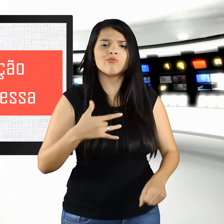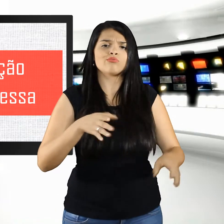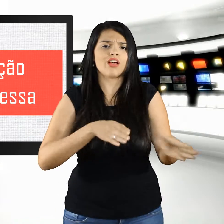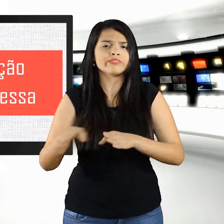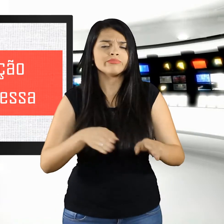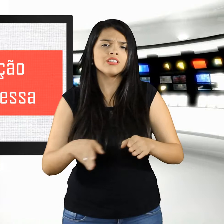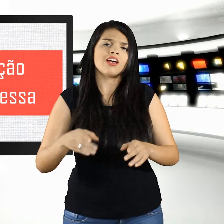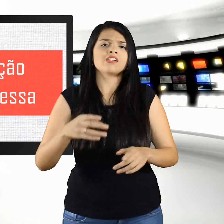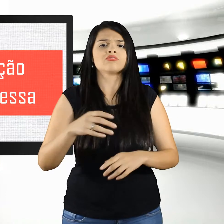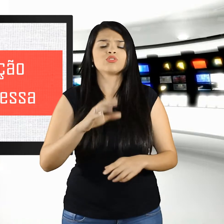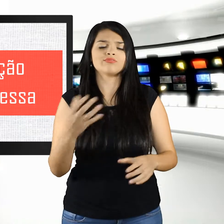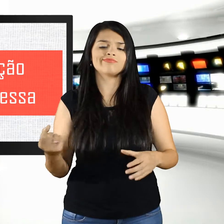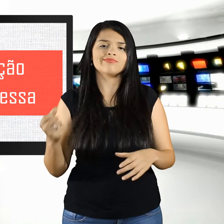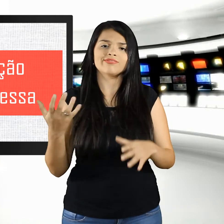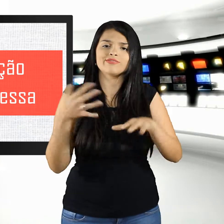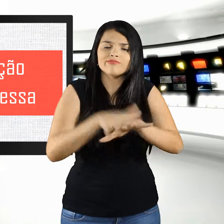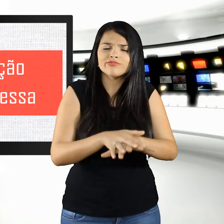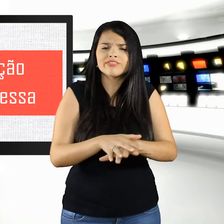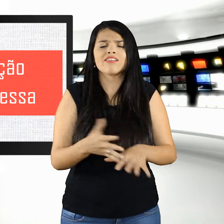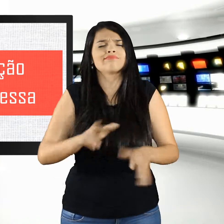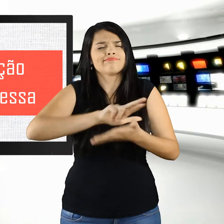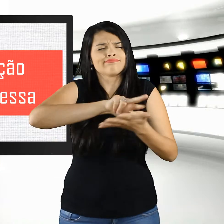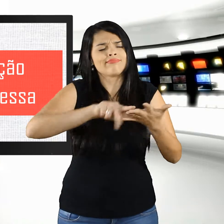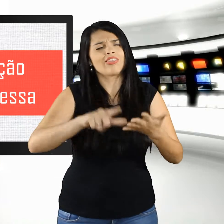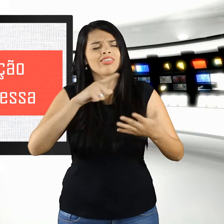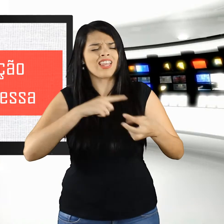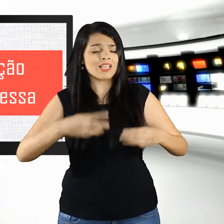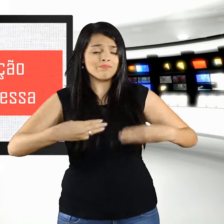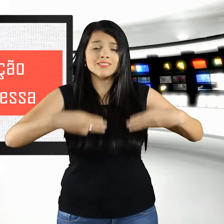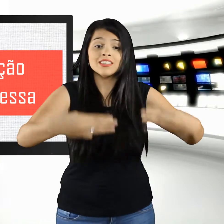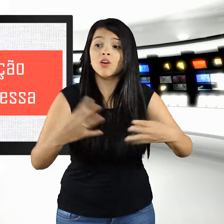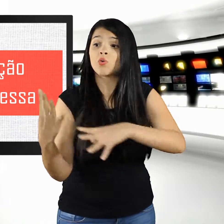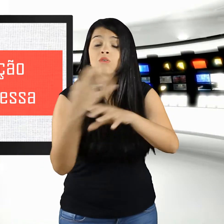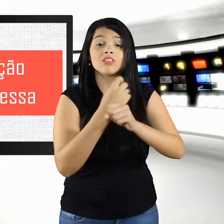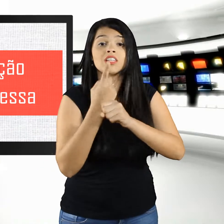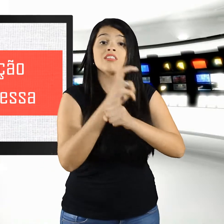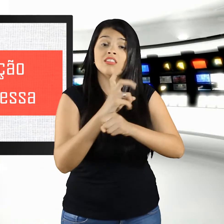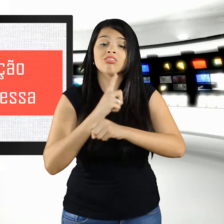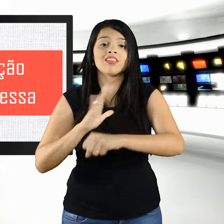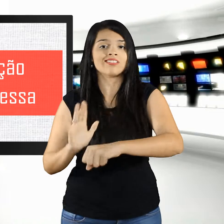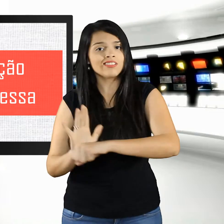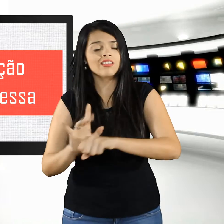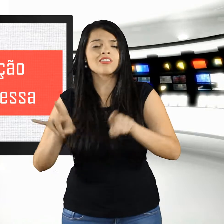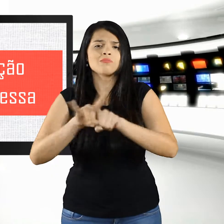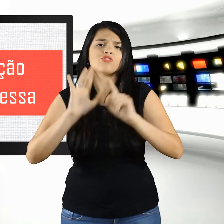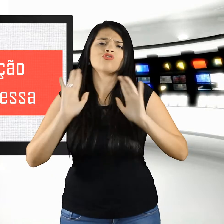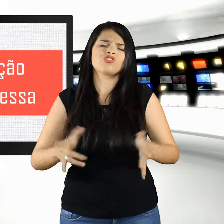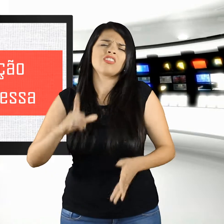social. São mais de 15 ministérios envolvidos e, ao todo, já foram destinados mais de